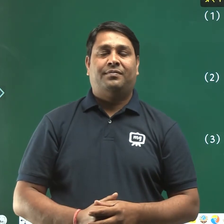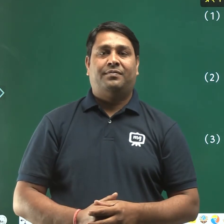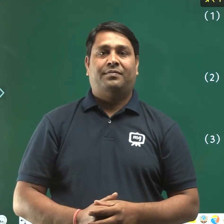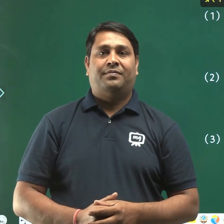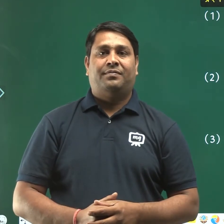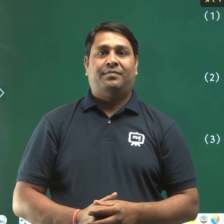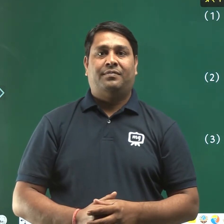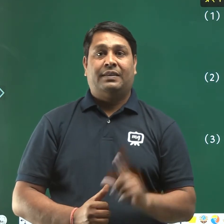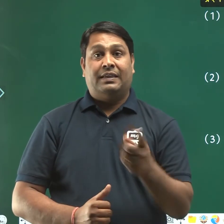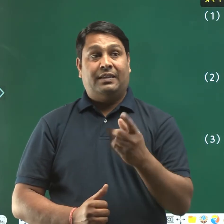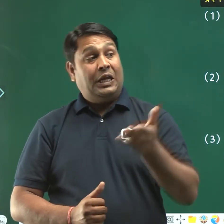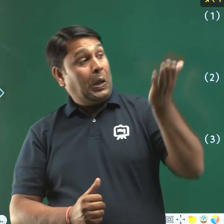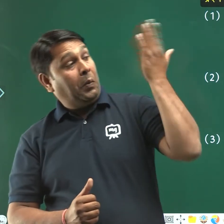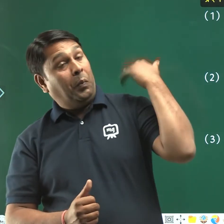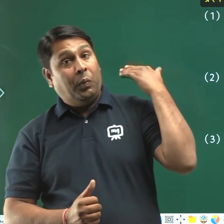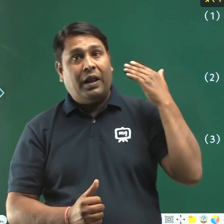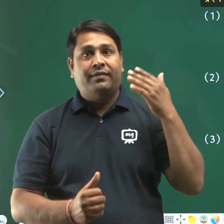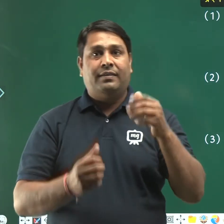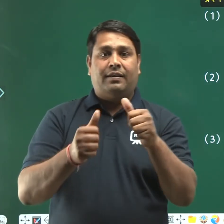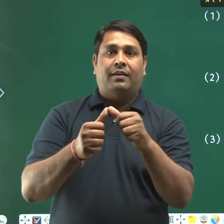एक प्राचीन कला है,